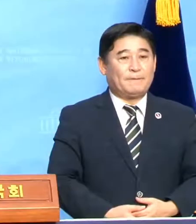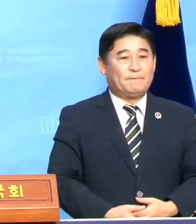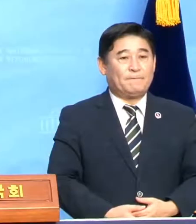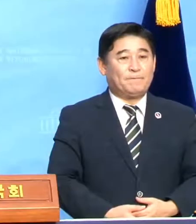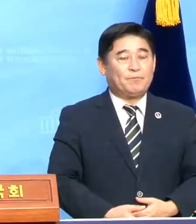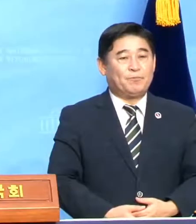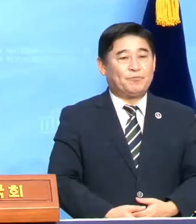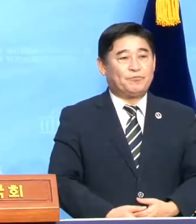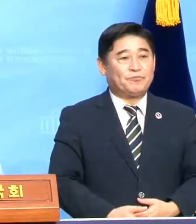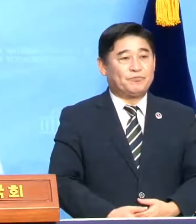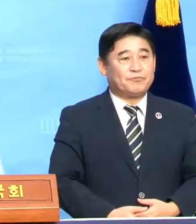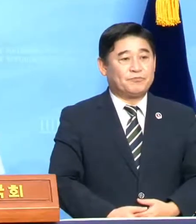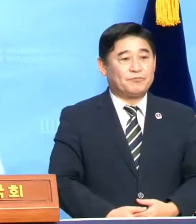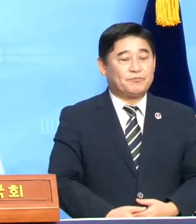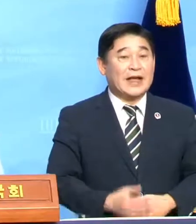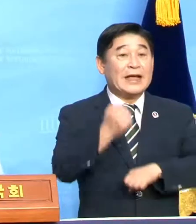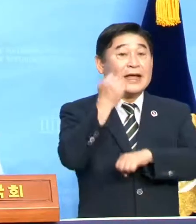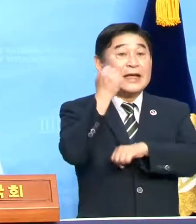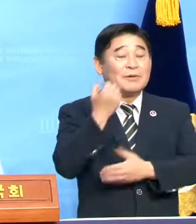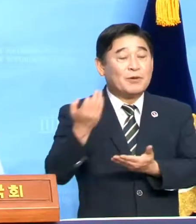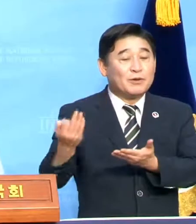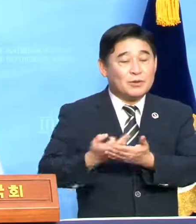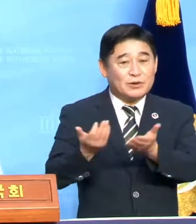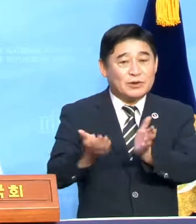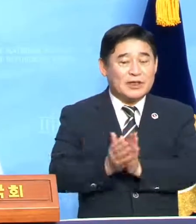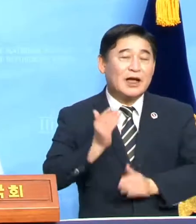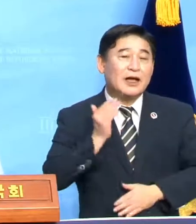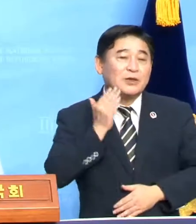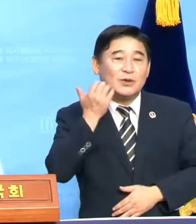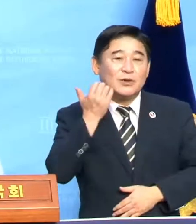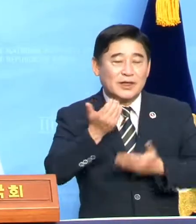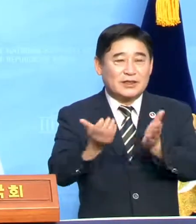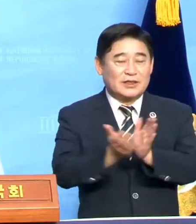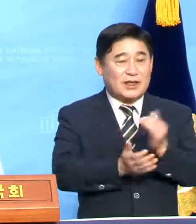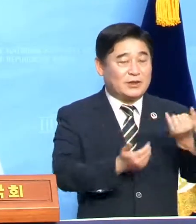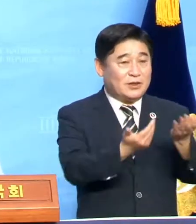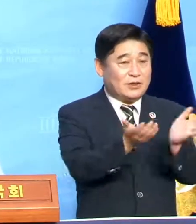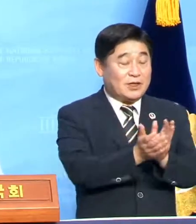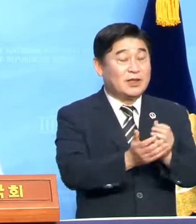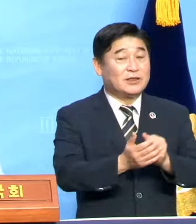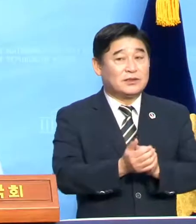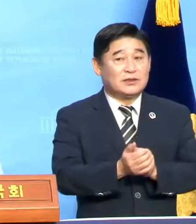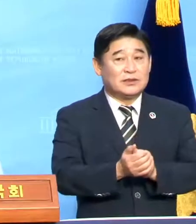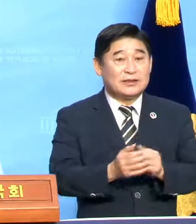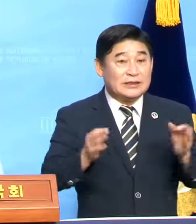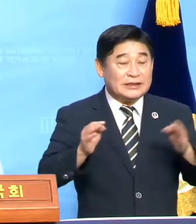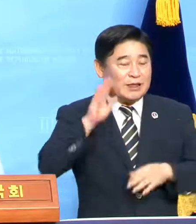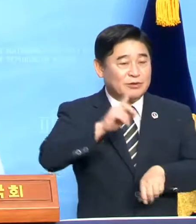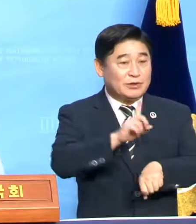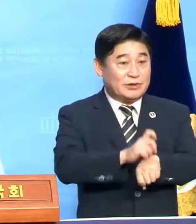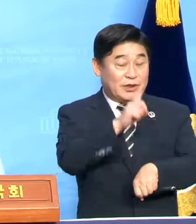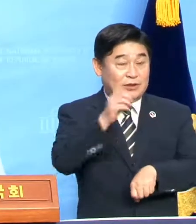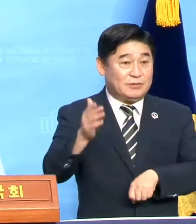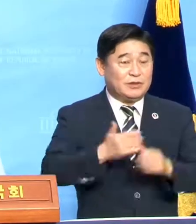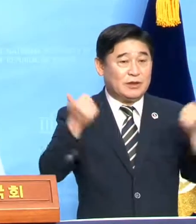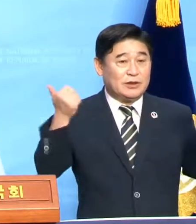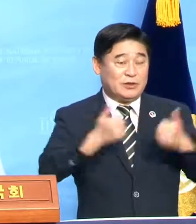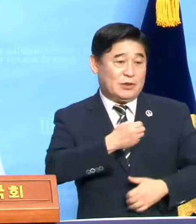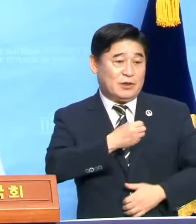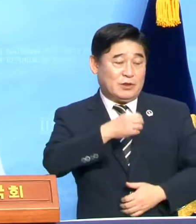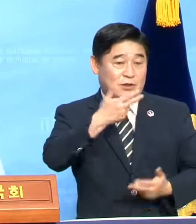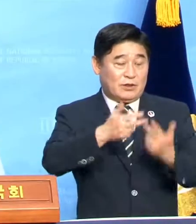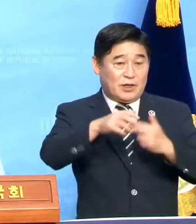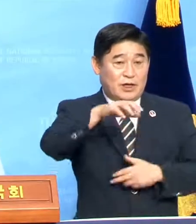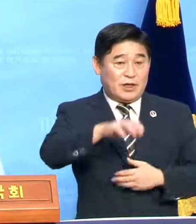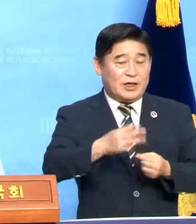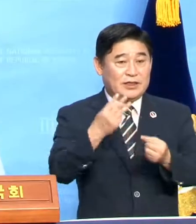4 저희 기본소득 딱 녹색당 그리고 여성의 당 3 정당은 잠시후 11시부터 원액 안에 제 3